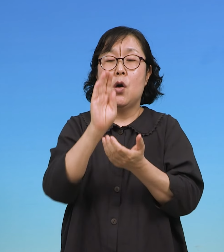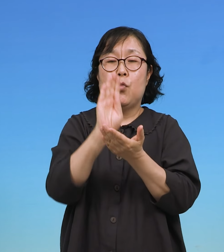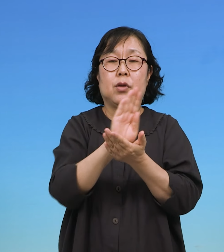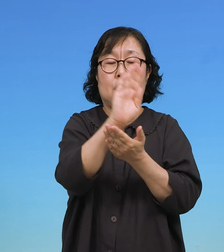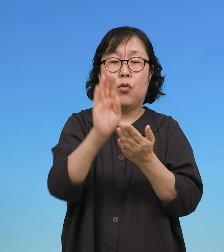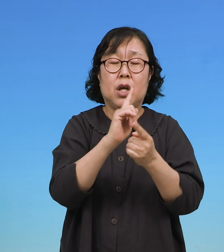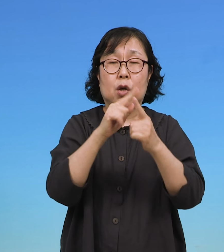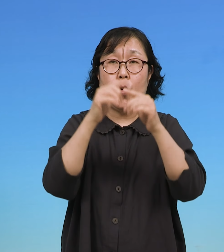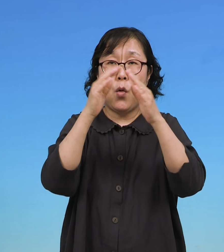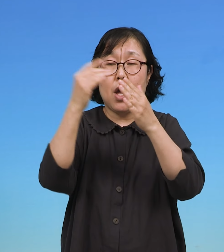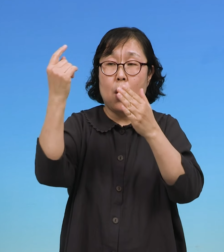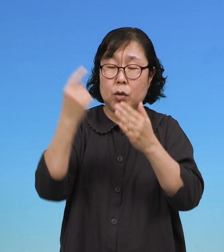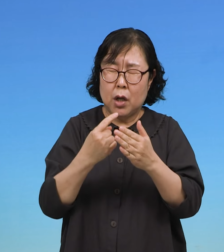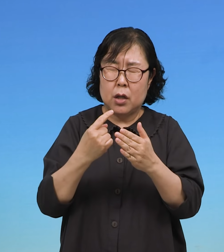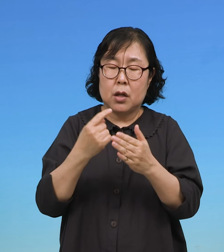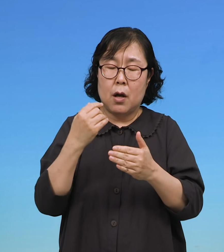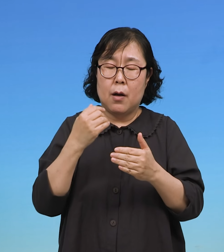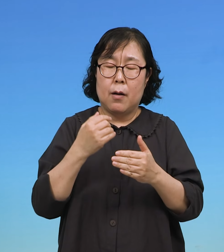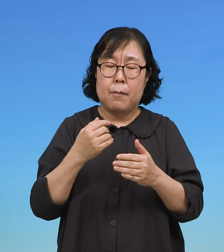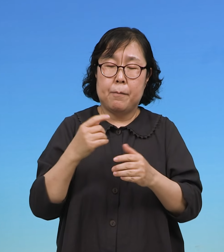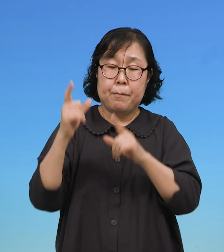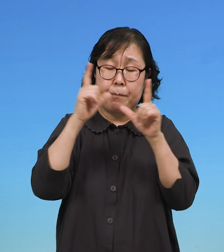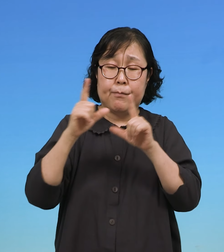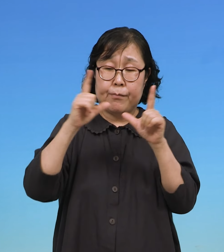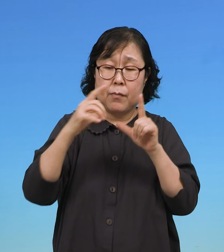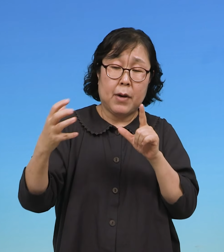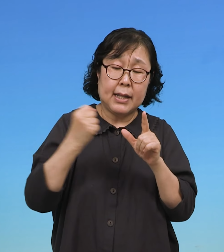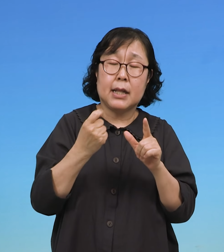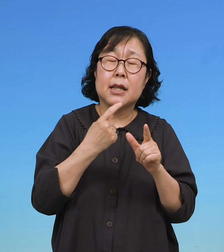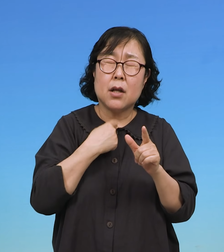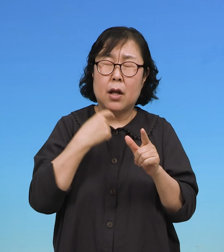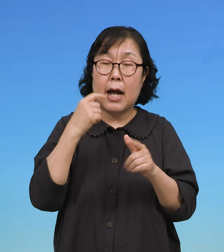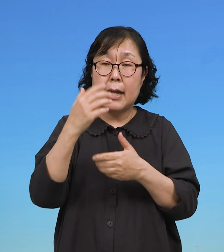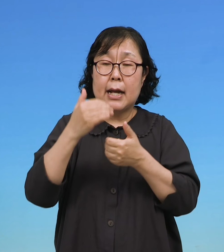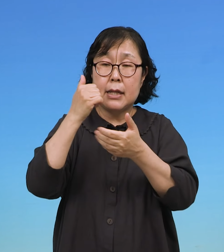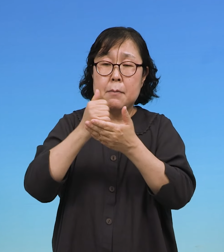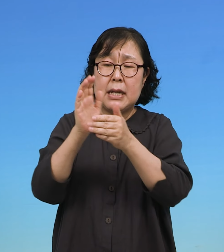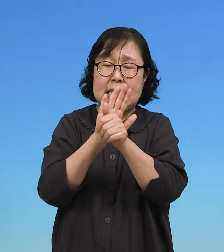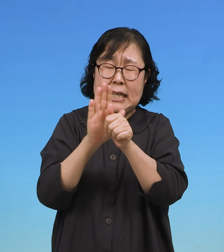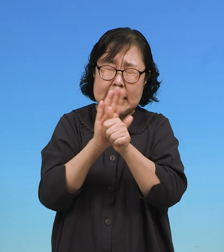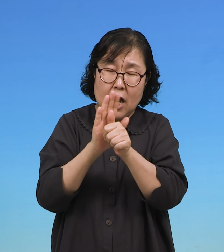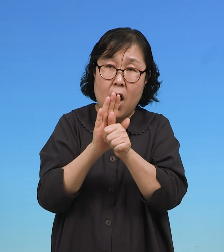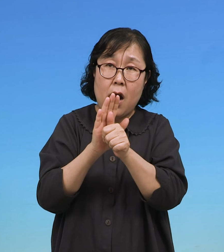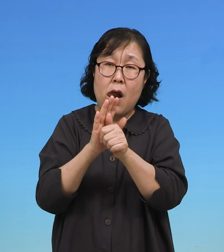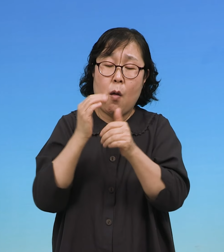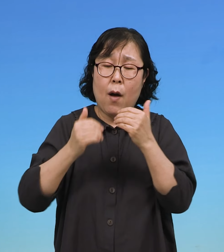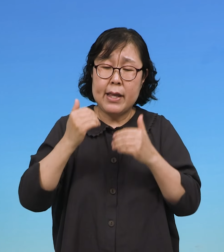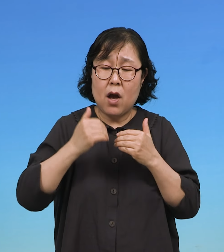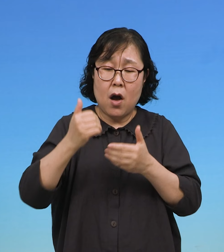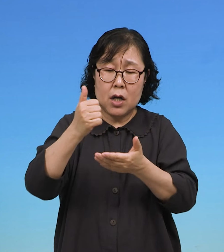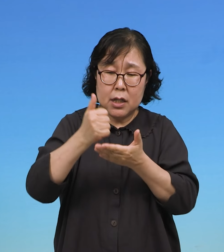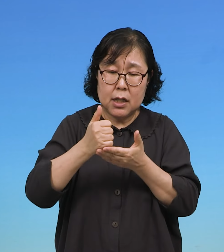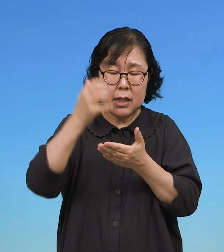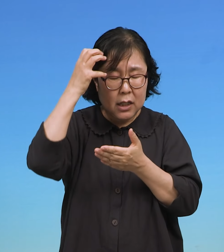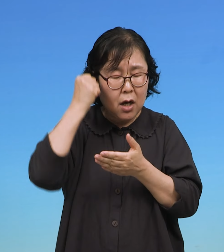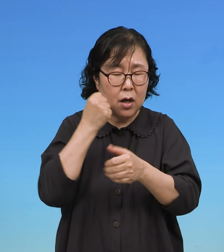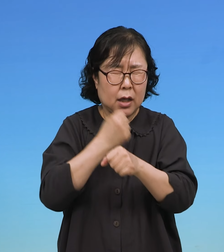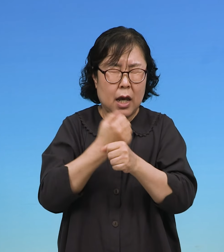오셔서 누렸던 그 하나님의 환대를 기억하시면, 그 뛰는 일도 있었지. 아까 예배 마치자마자 어떤